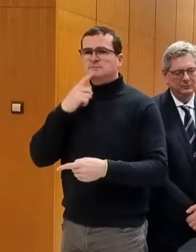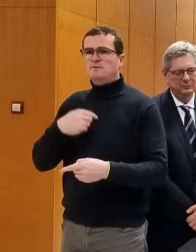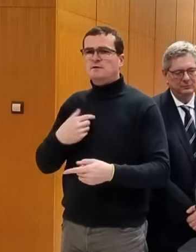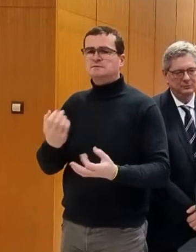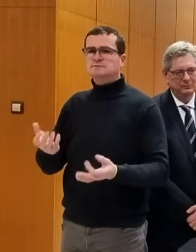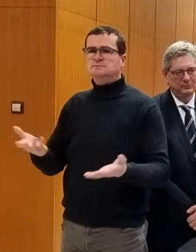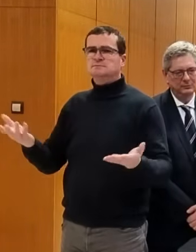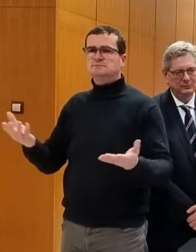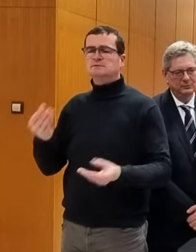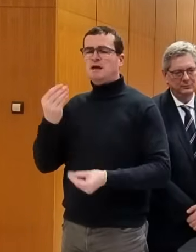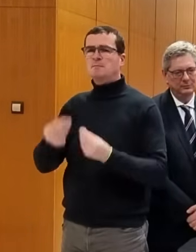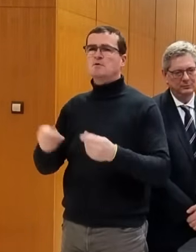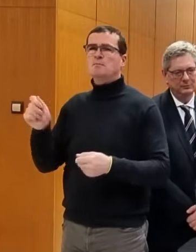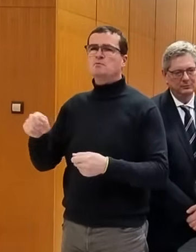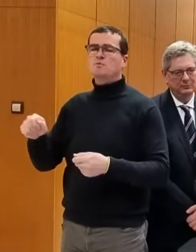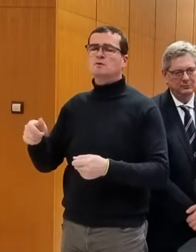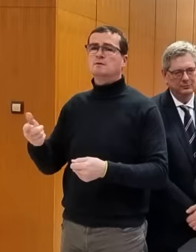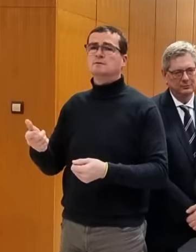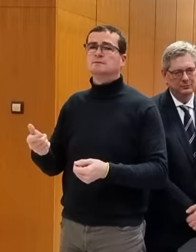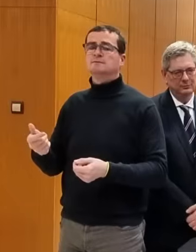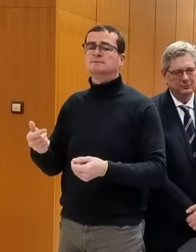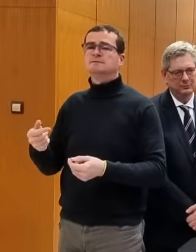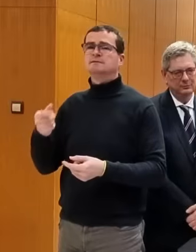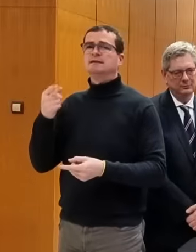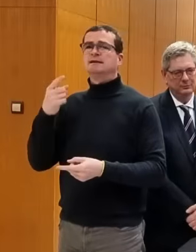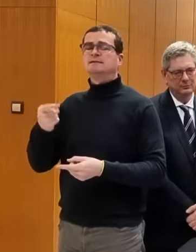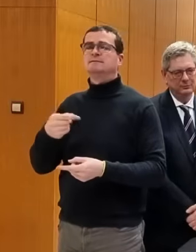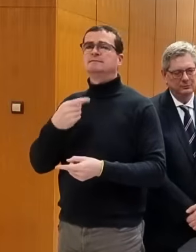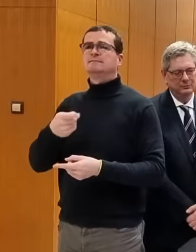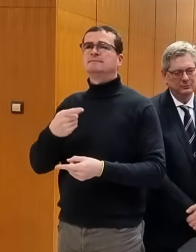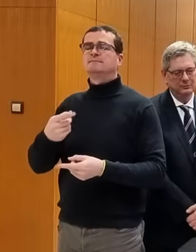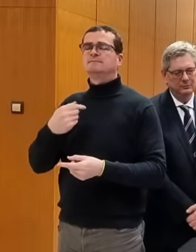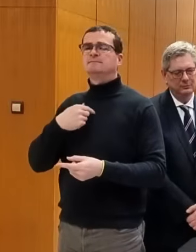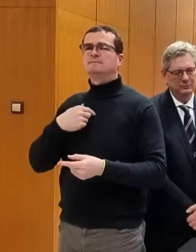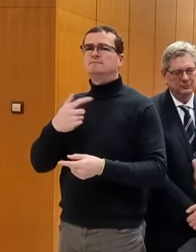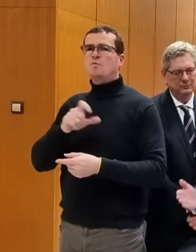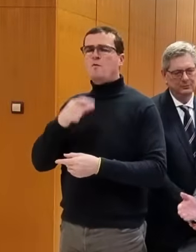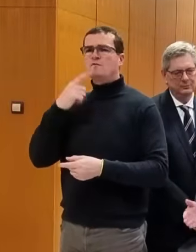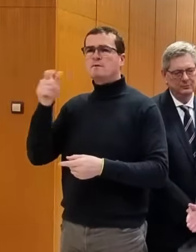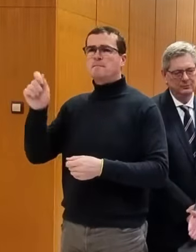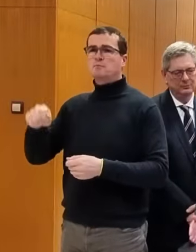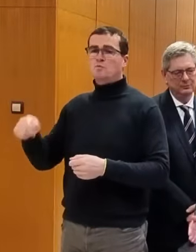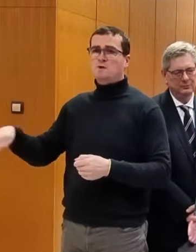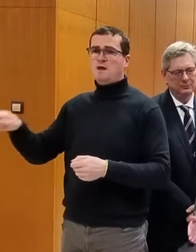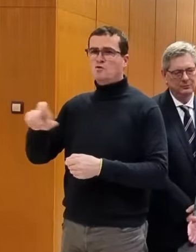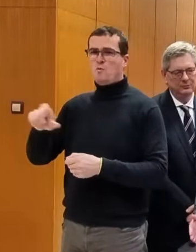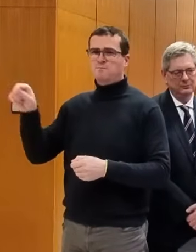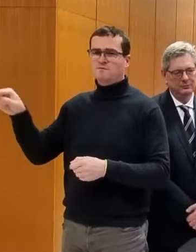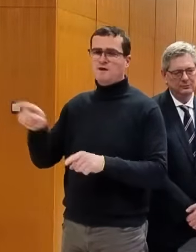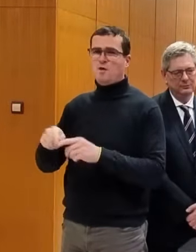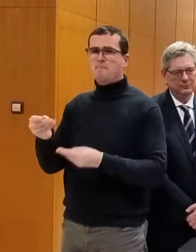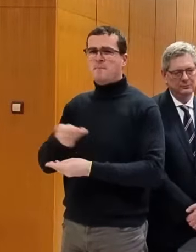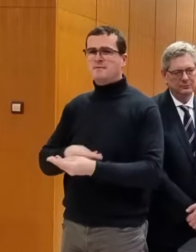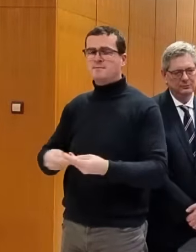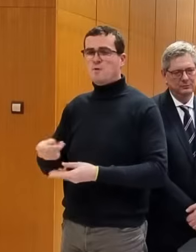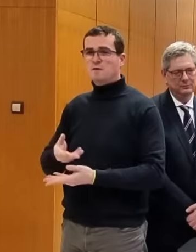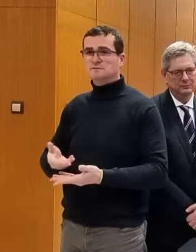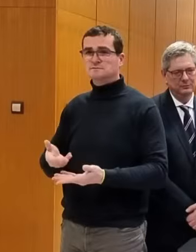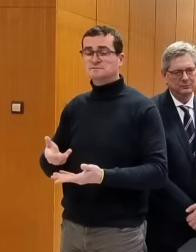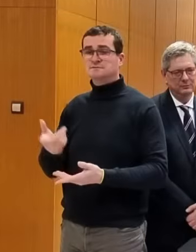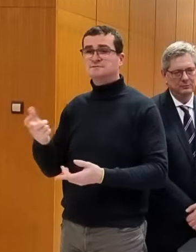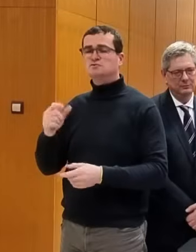sa mohli vyjadriť. Lebo vy pro futuro obviňujete prokurátorov krajské prokuratúry z manipulácie trestných